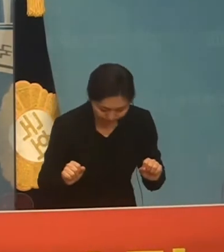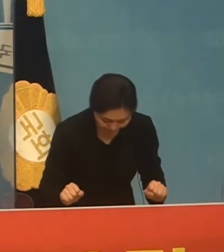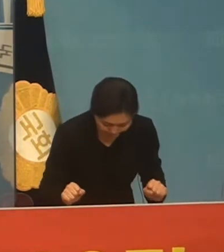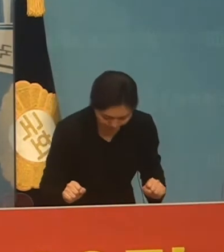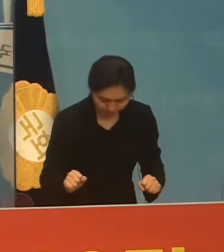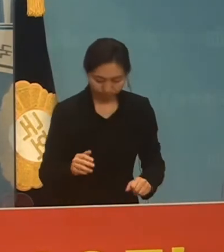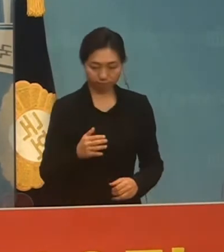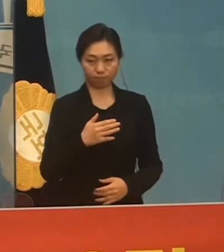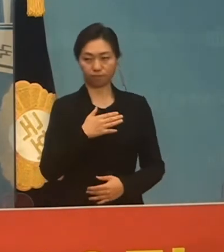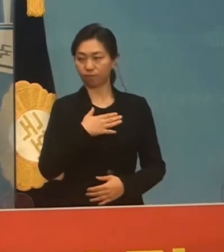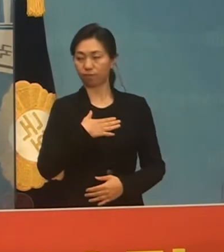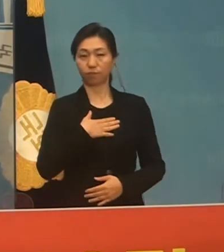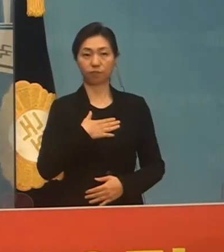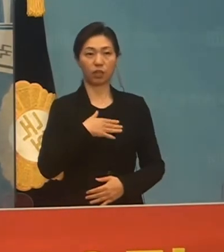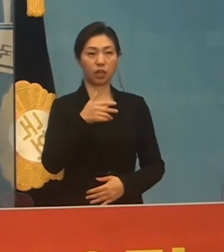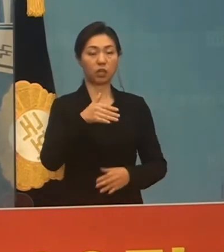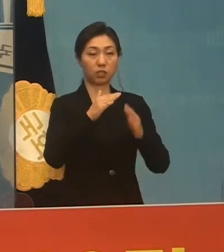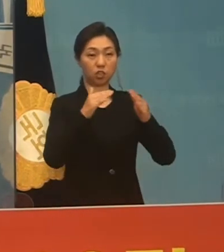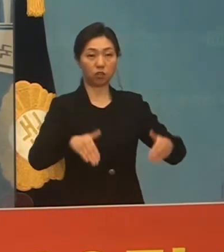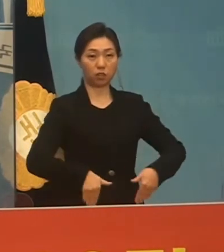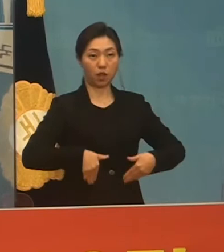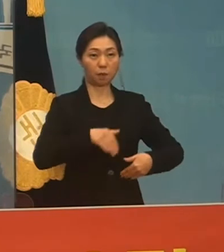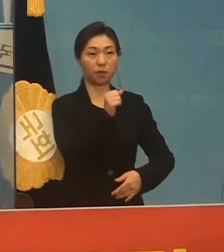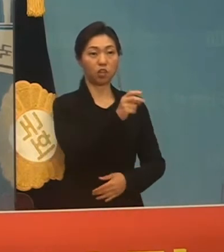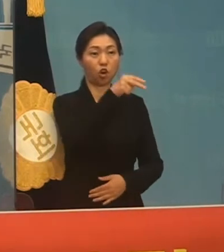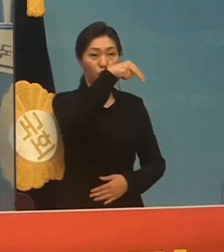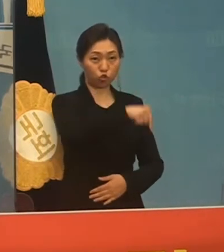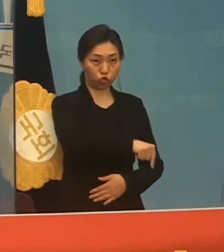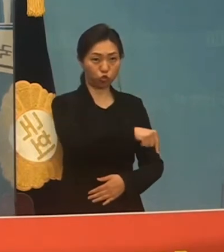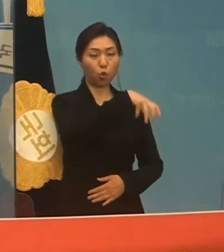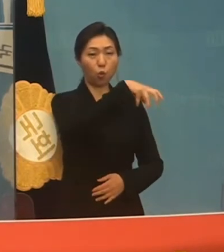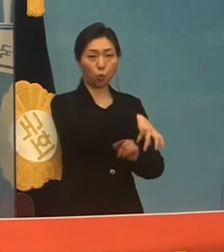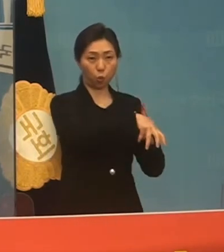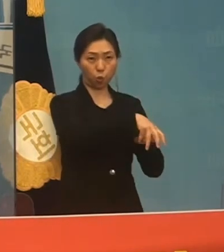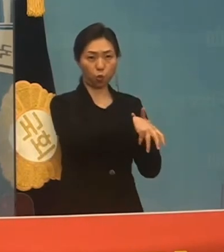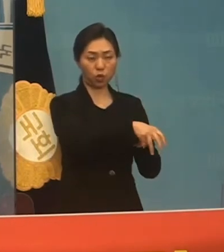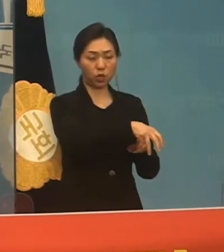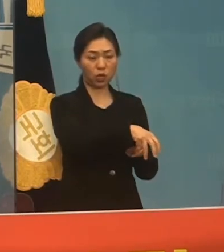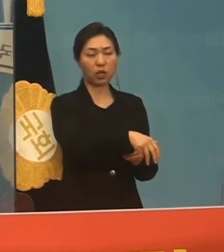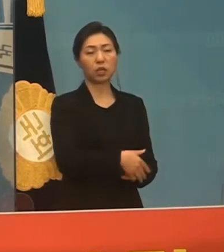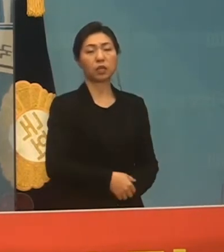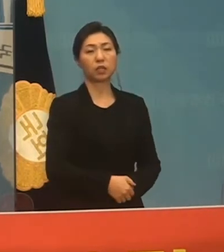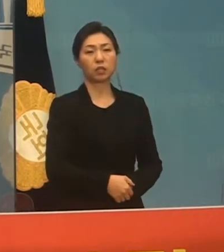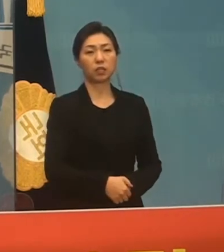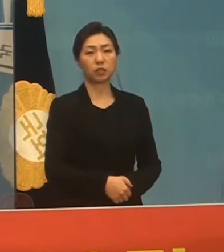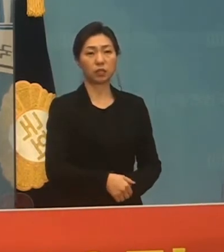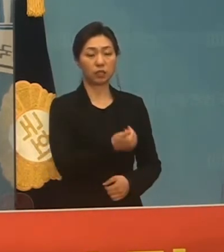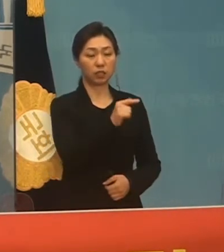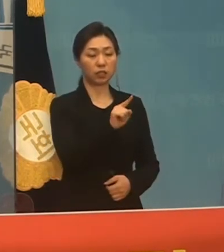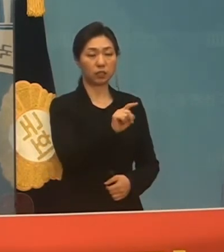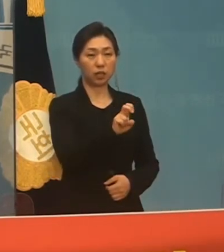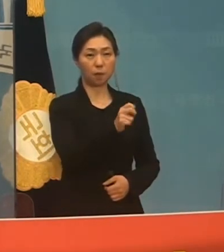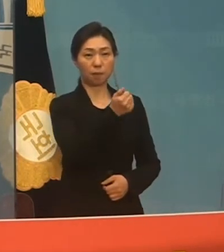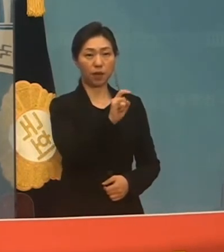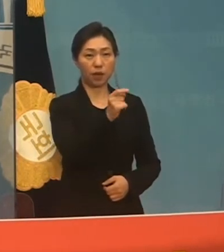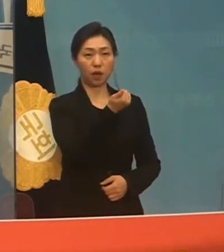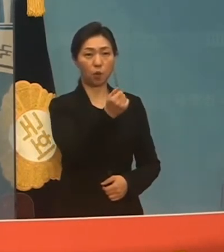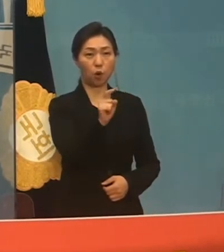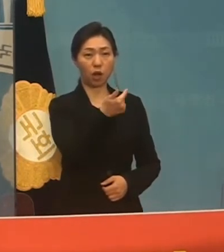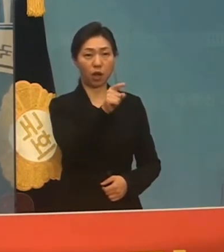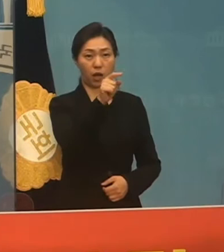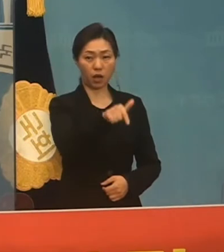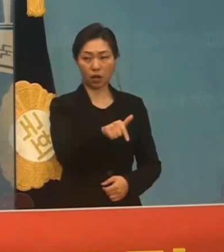안녕하십니까. 저는 전남 여수에서 남해학 내에 있는 산해청 비정규직 지회 지휘장